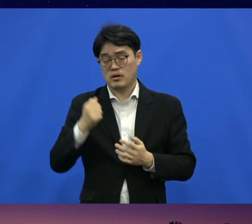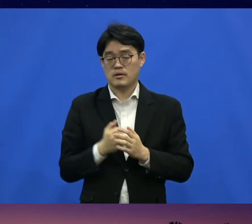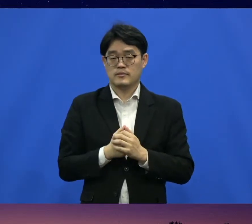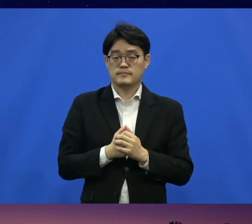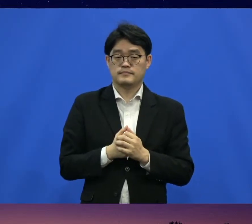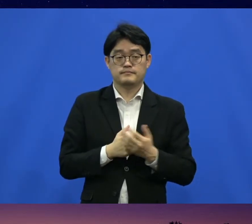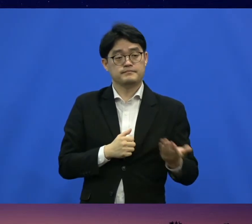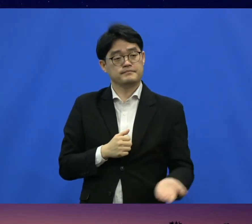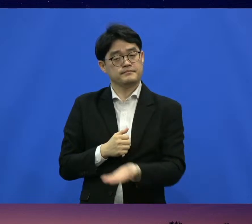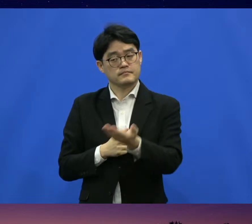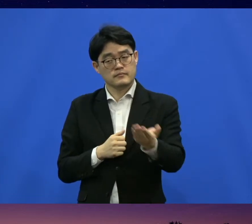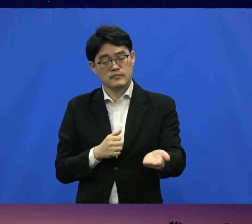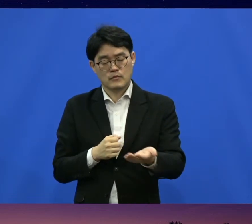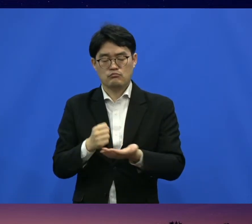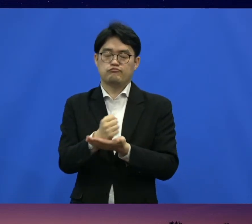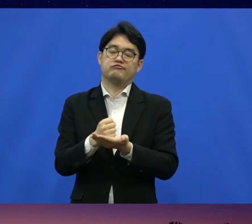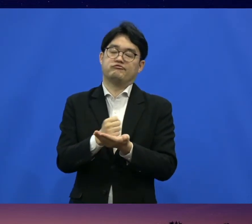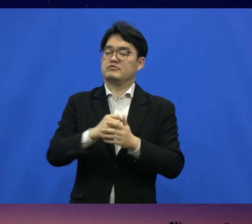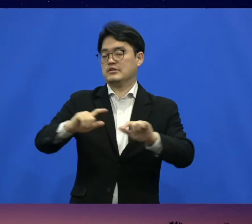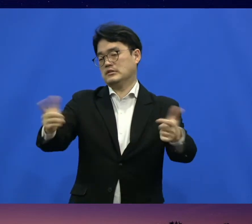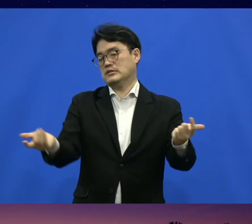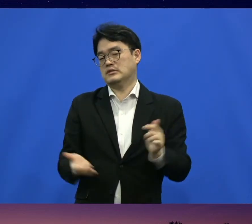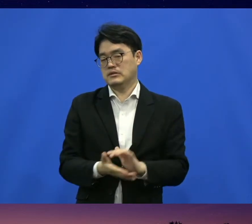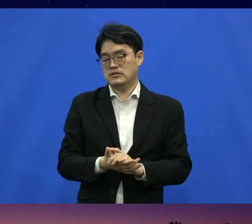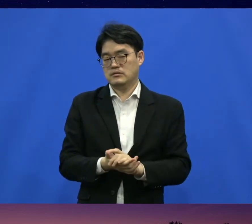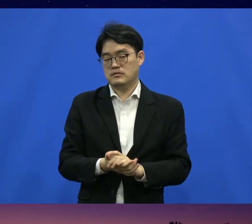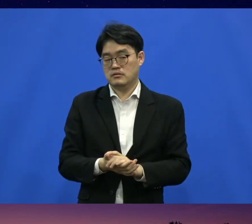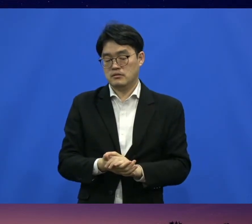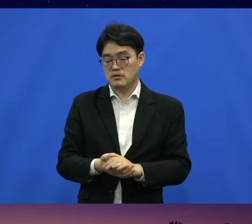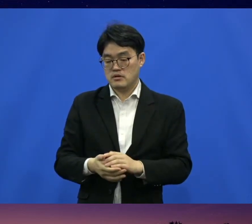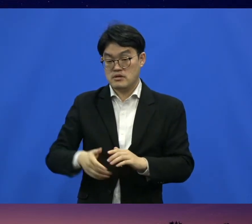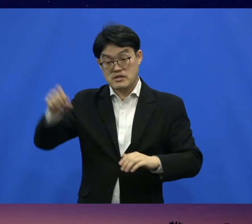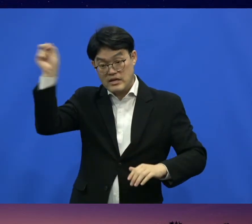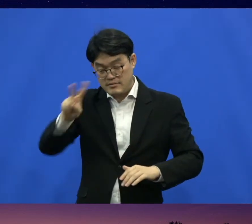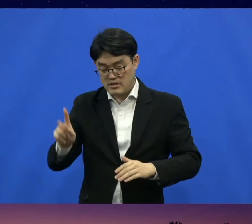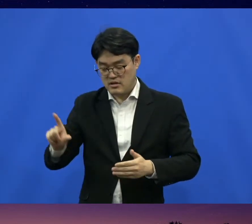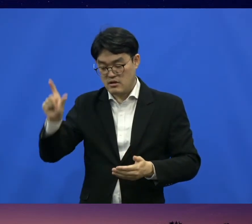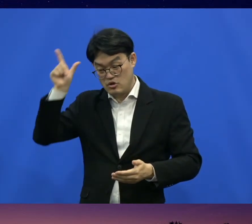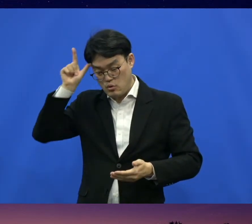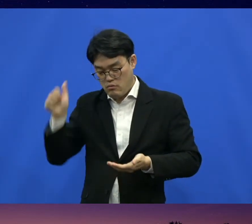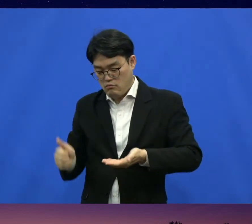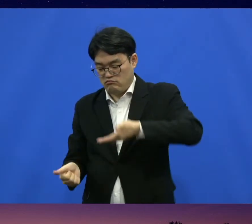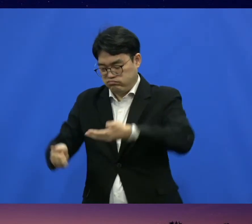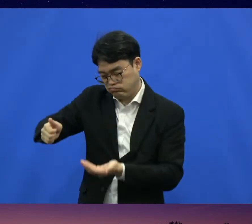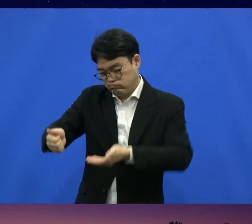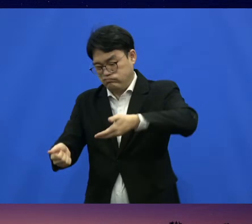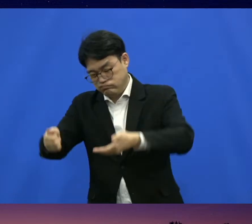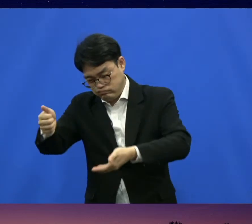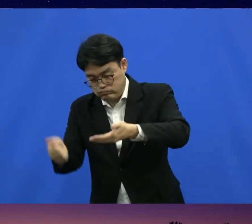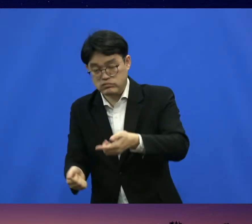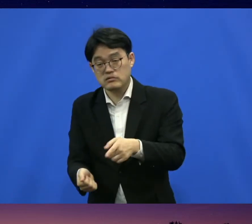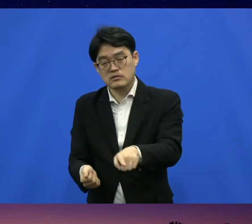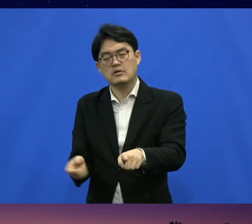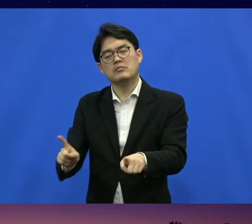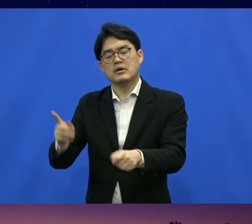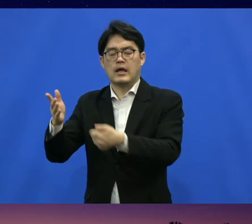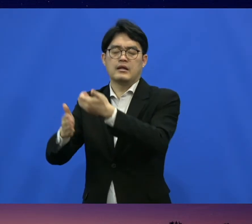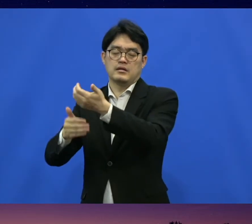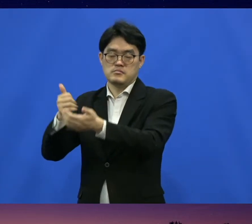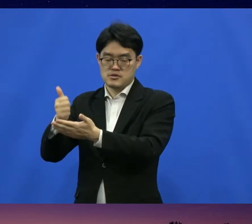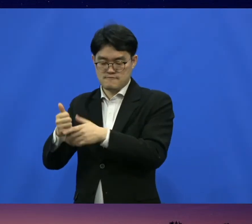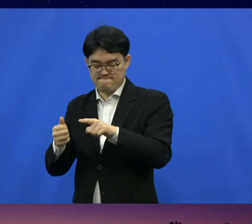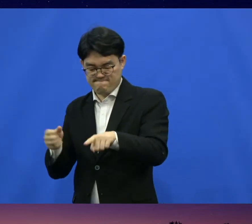이런 우연은 우연이 아니에요. 돌발적인 사고사가 아니라는 거야. 하나님의 진노가 있었던 거죠.